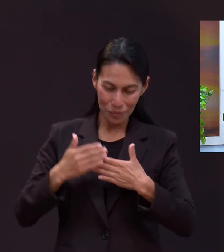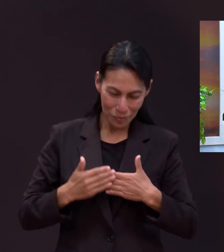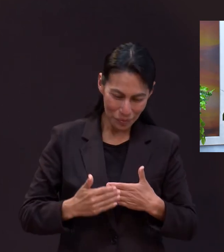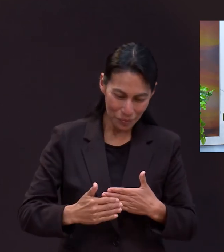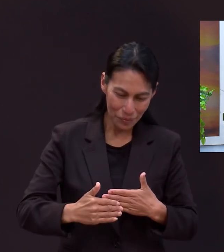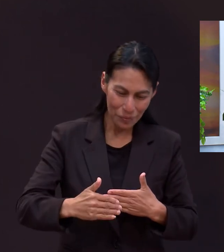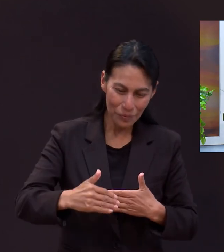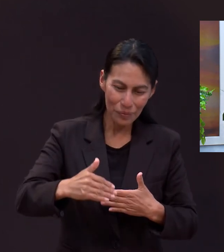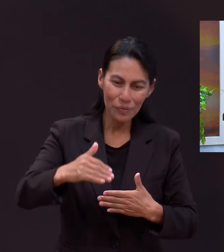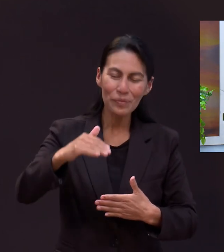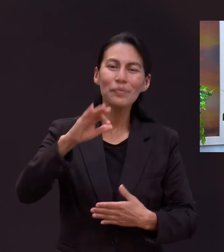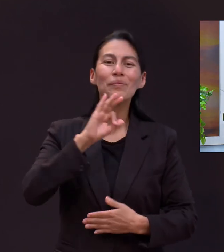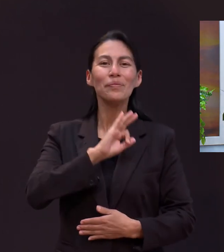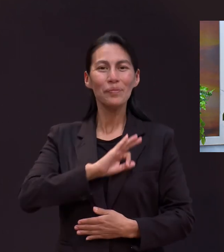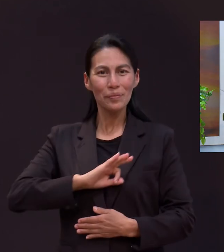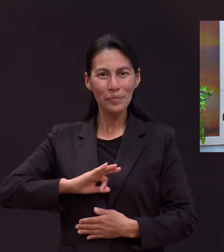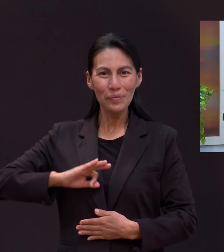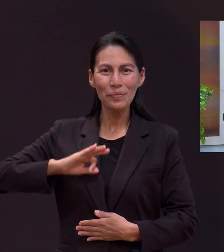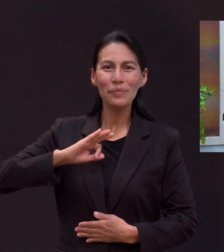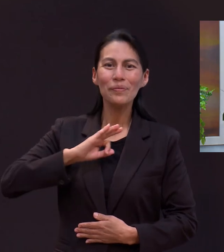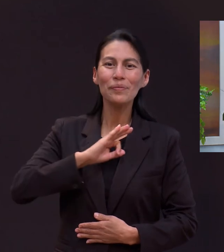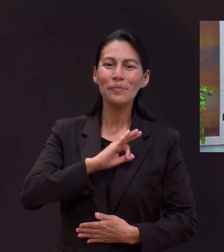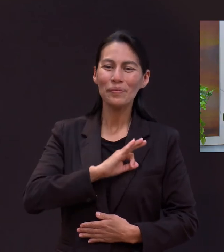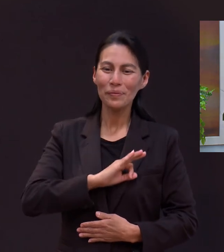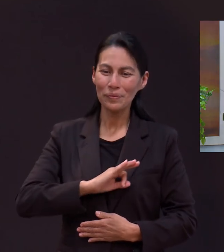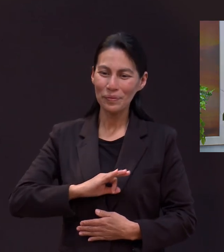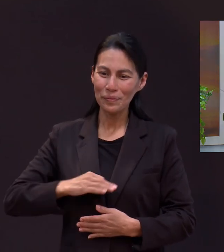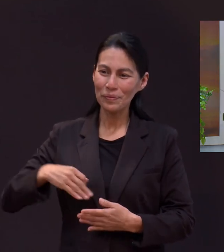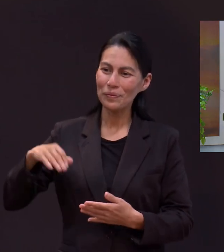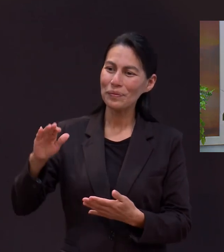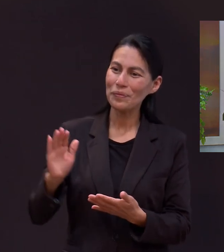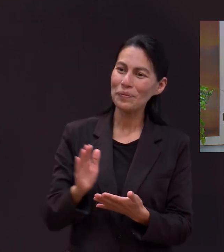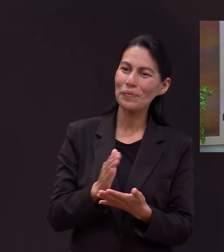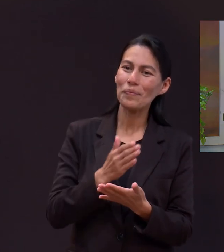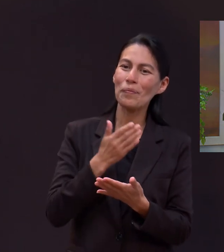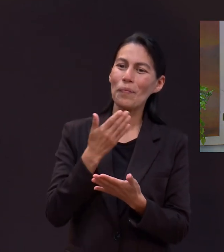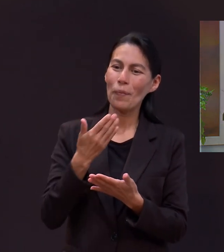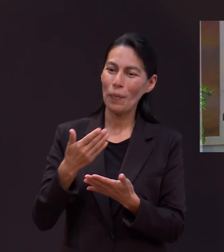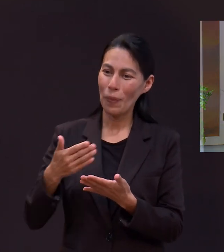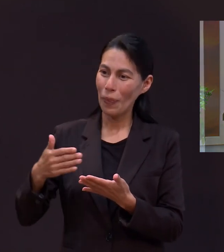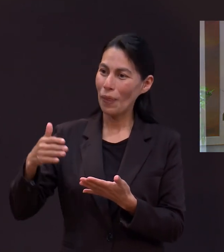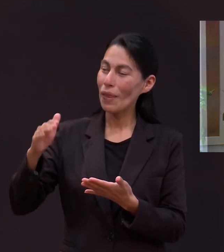que el señor hizo de mí su guerrera